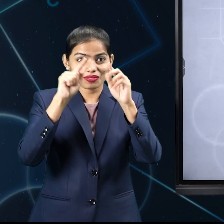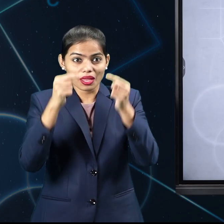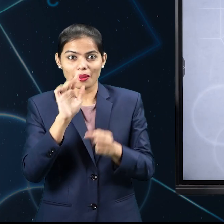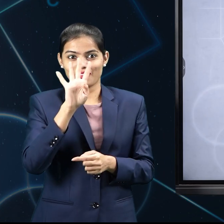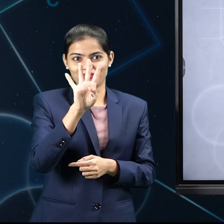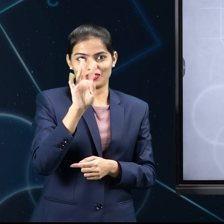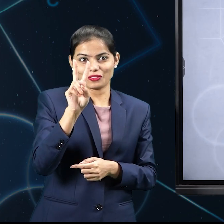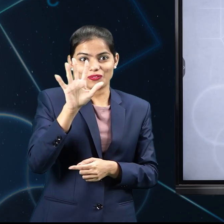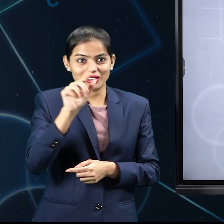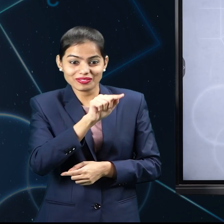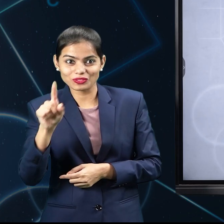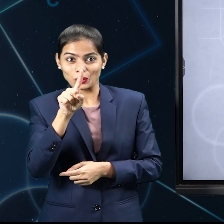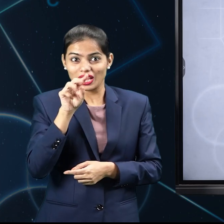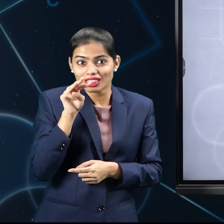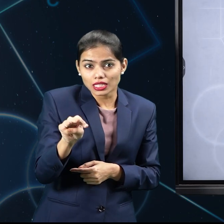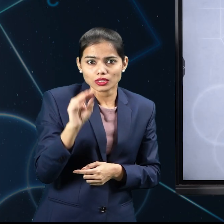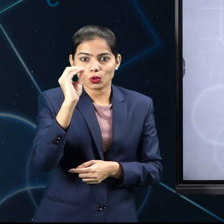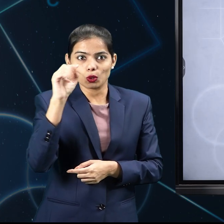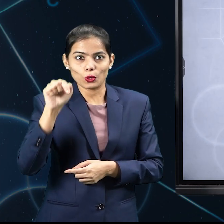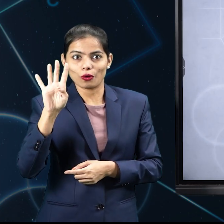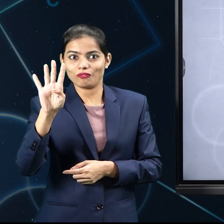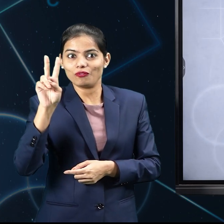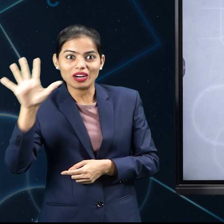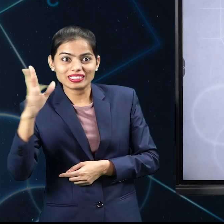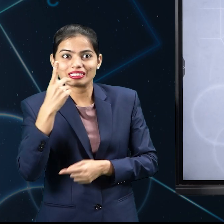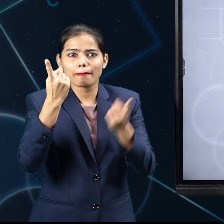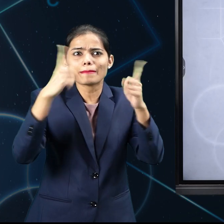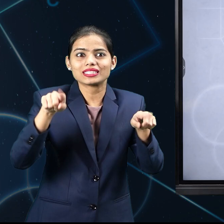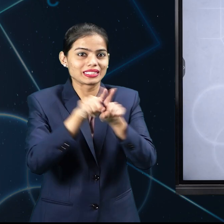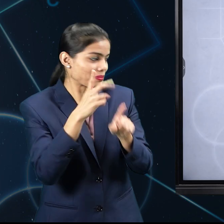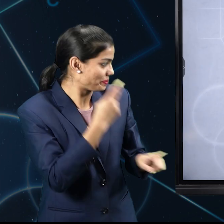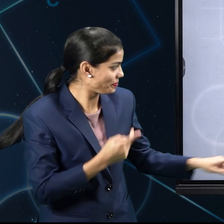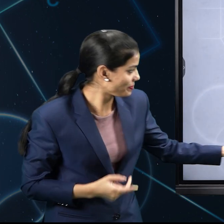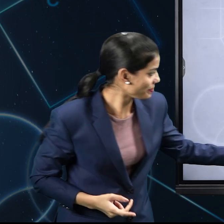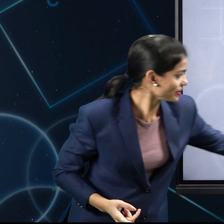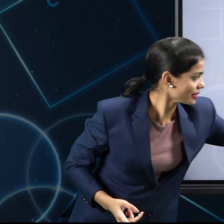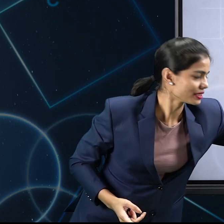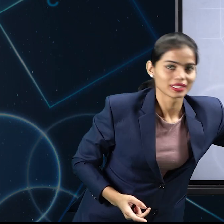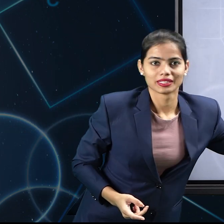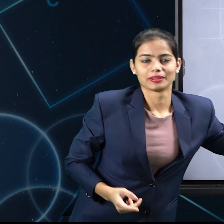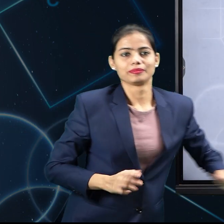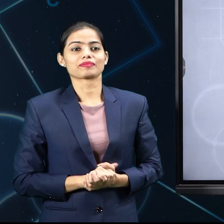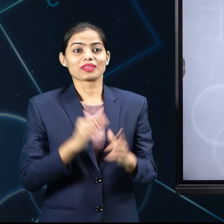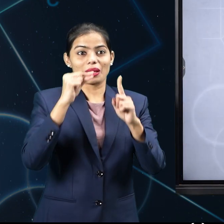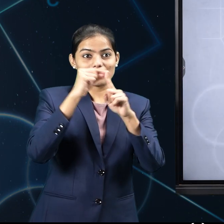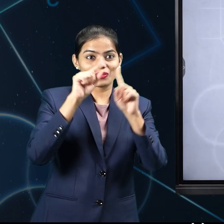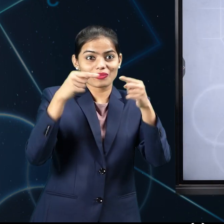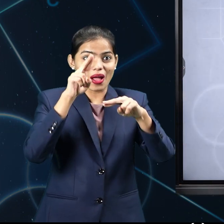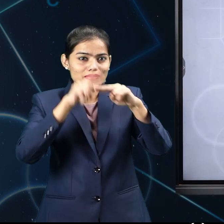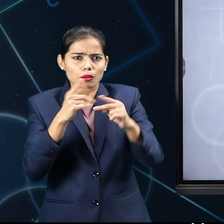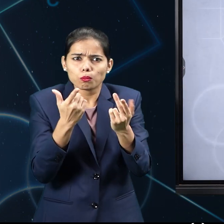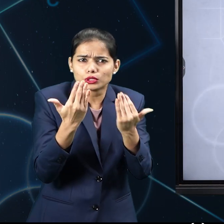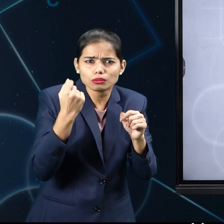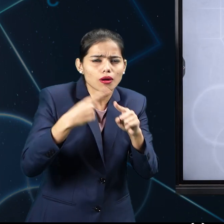म्हणजे P × E = 425 डिवायडेड बाय 1000 म्हणजे 0.425. P